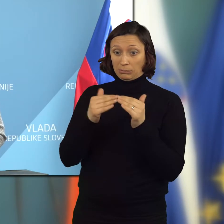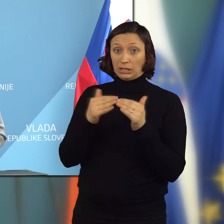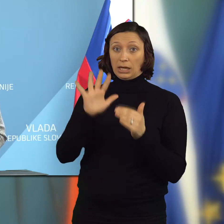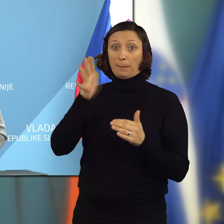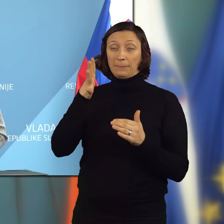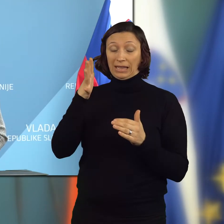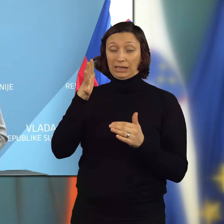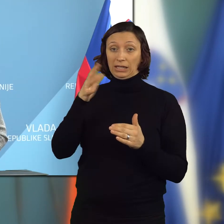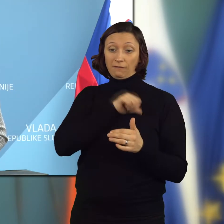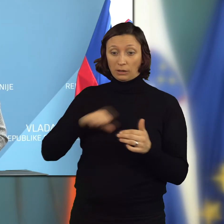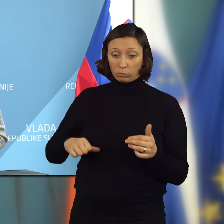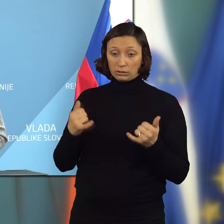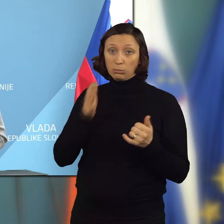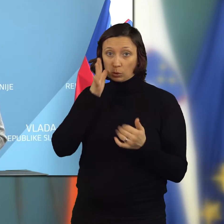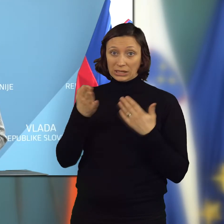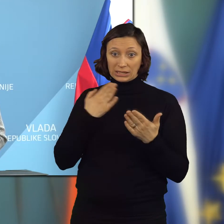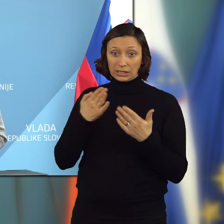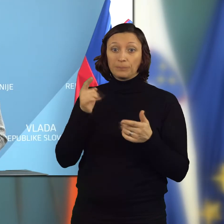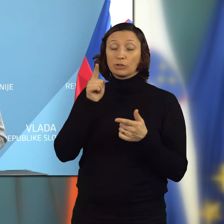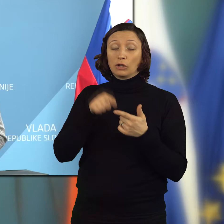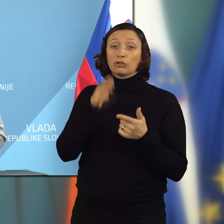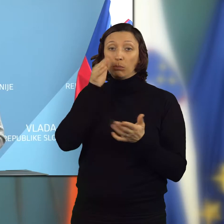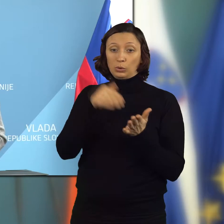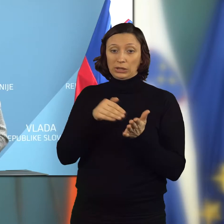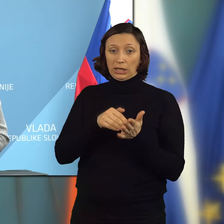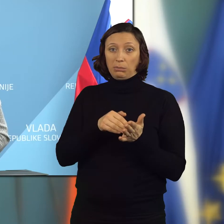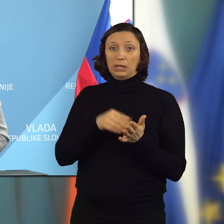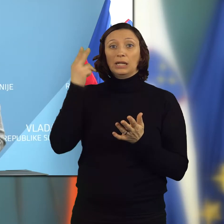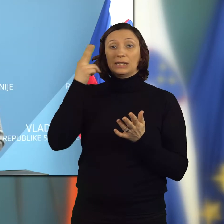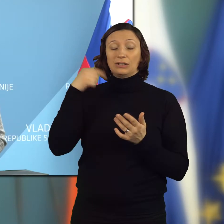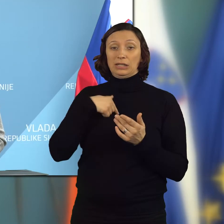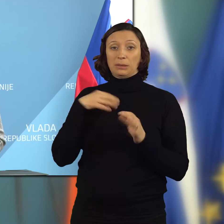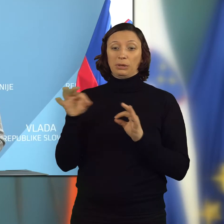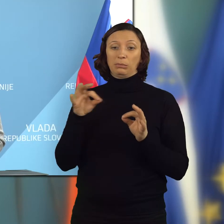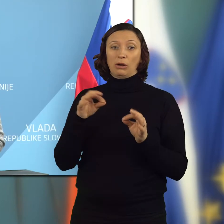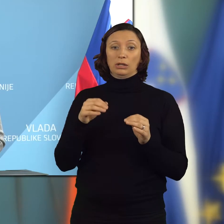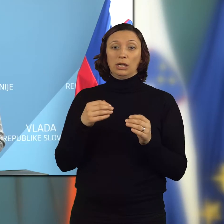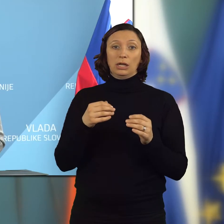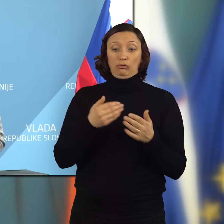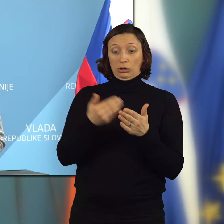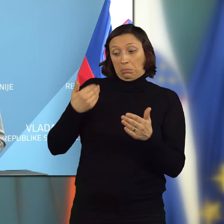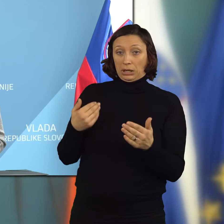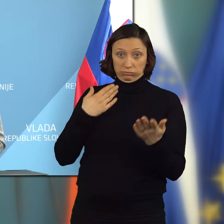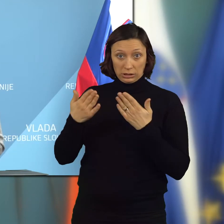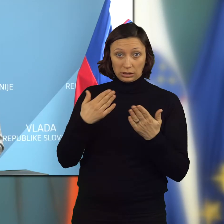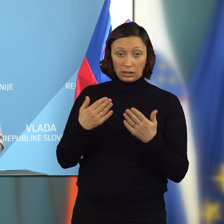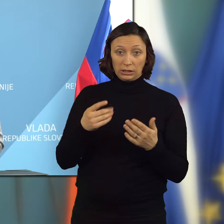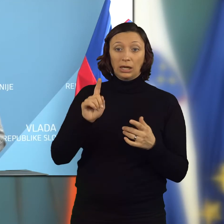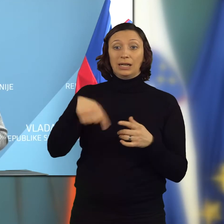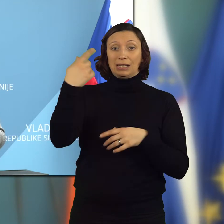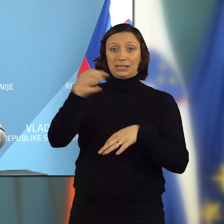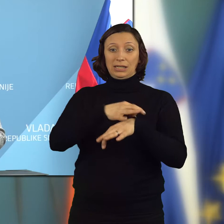enega dogovorjenega za 5.2. Če bo potrebno, seveda se pripravljena sestati z njimi že pred